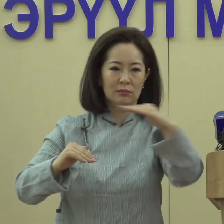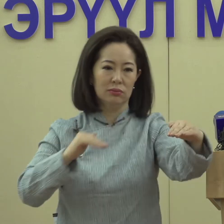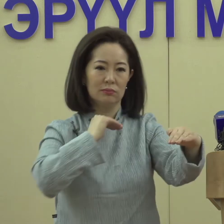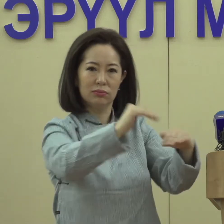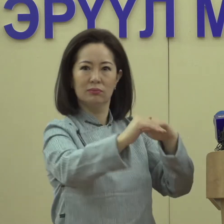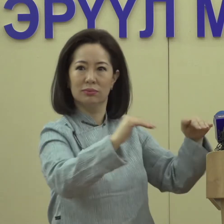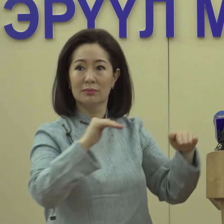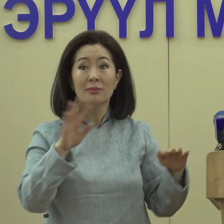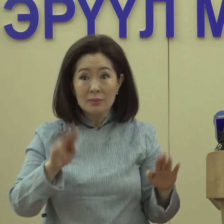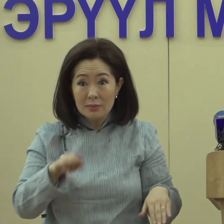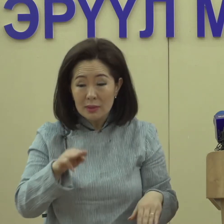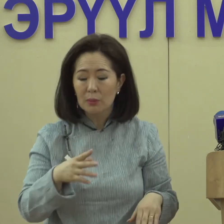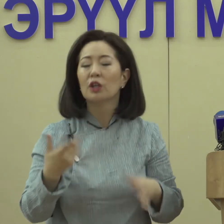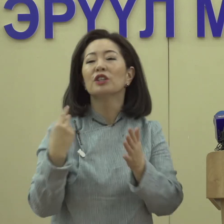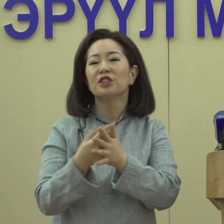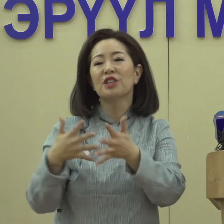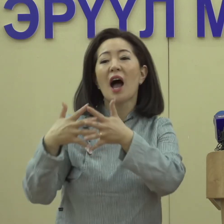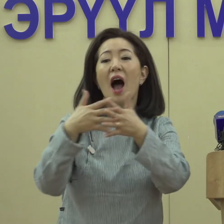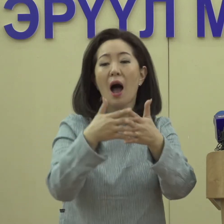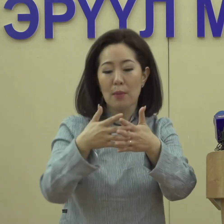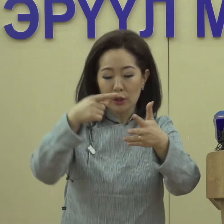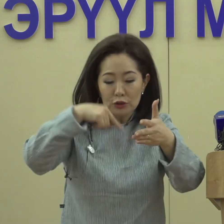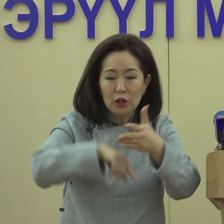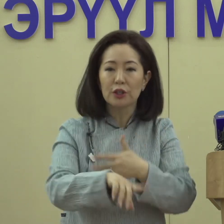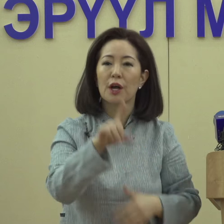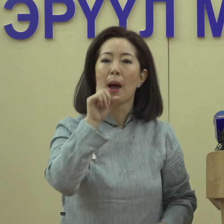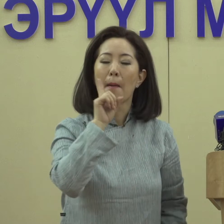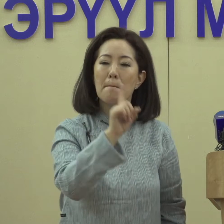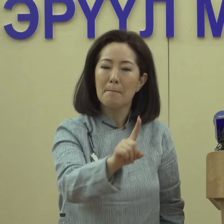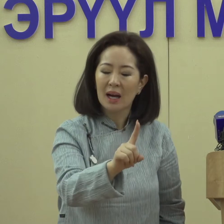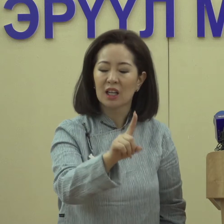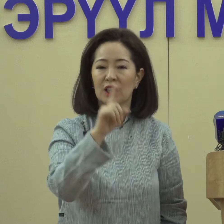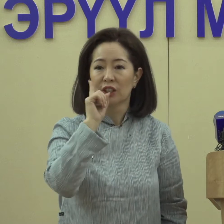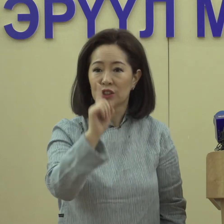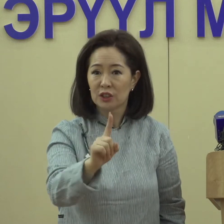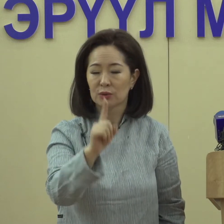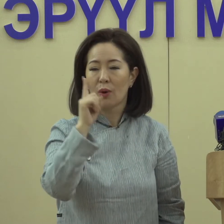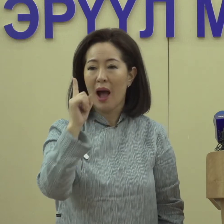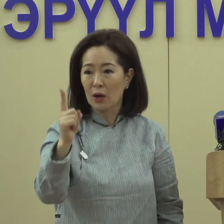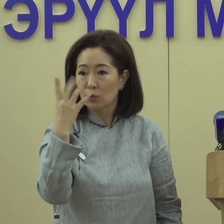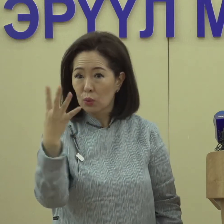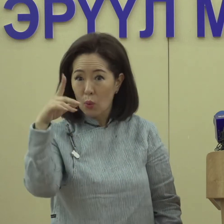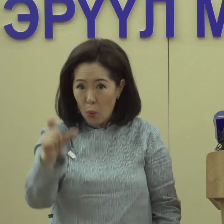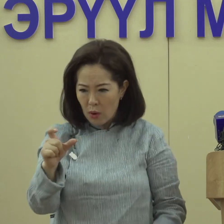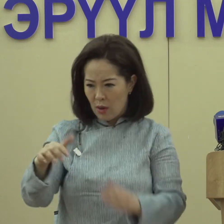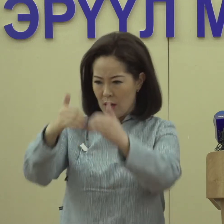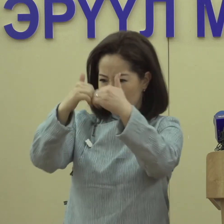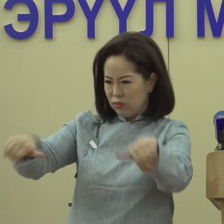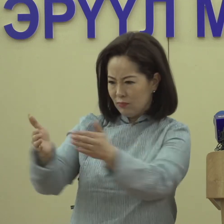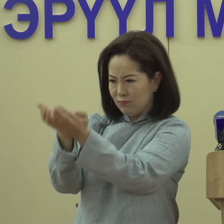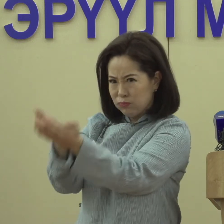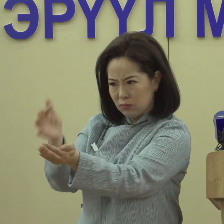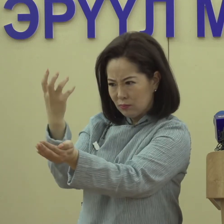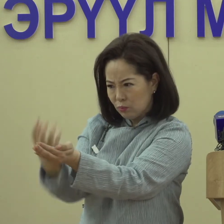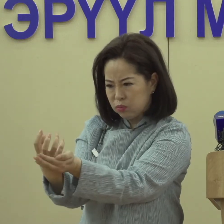бас мэдээлэл сонсон байх. Америкийн нэгдсэн улсад ихэд 1114 хүнийг нэг дорн хүлэг онцон дээр 14 хоног тусгаарлаж байна. А